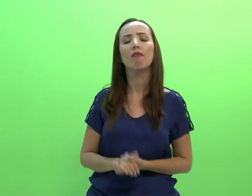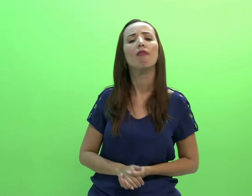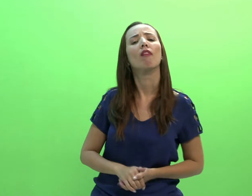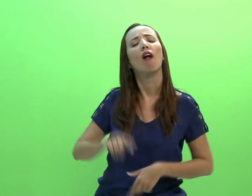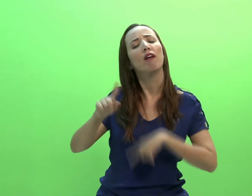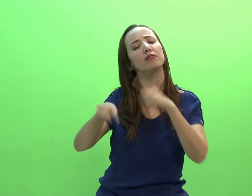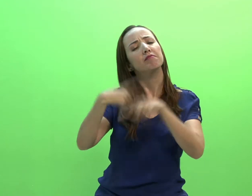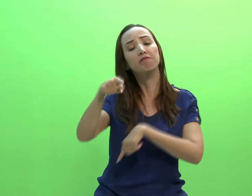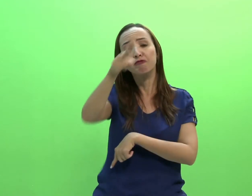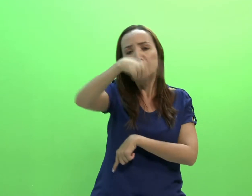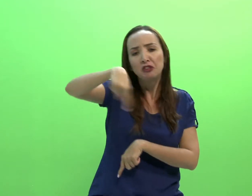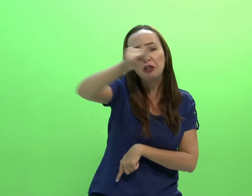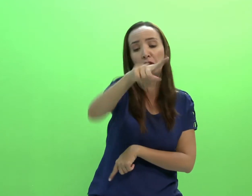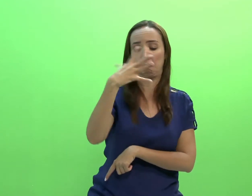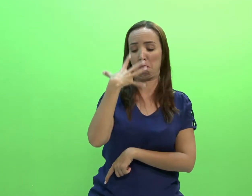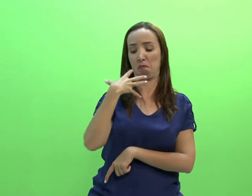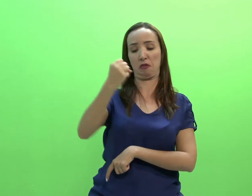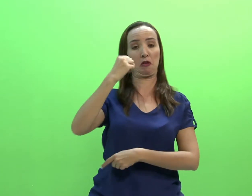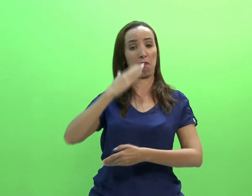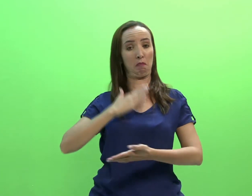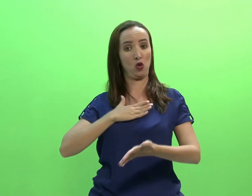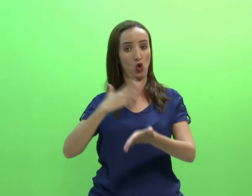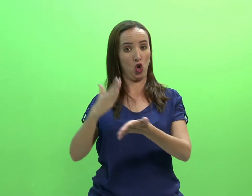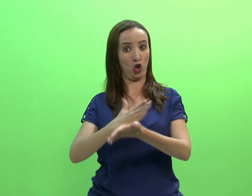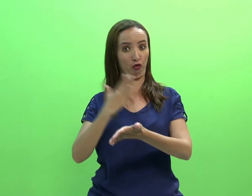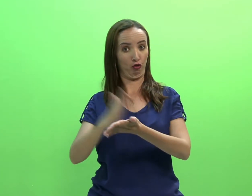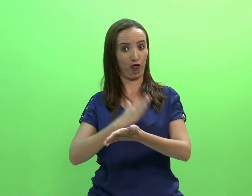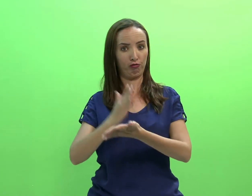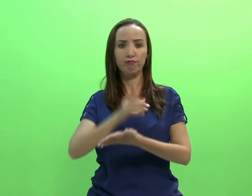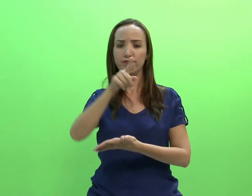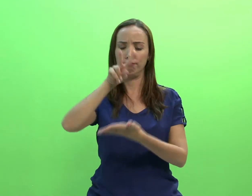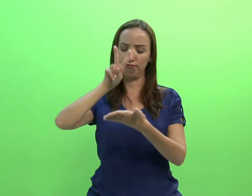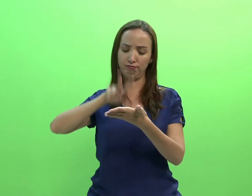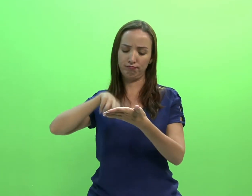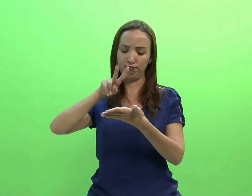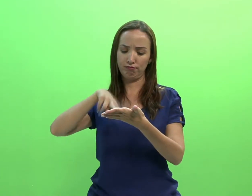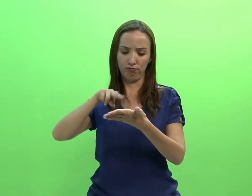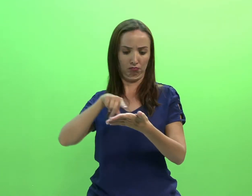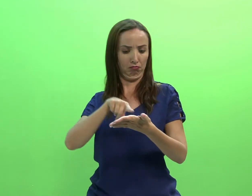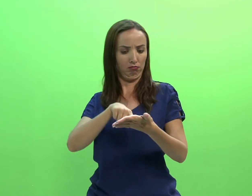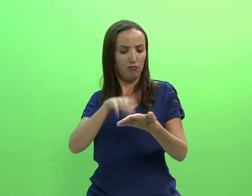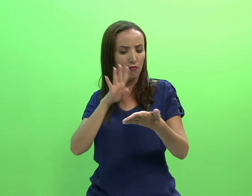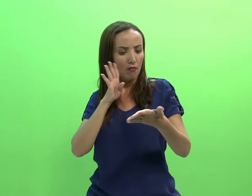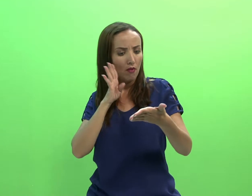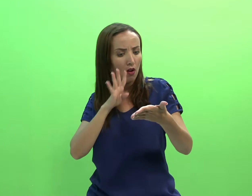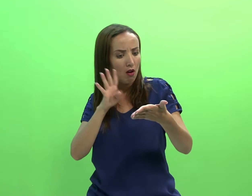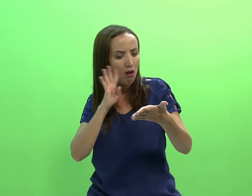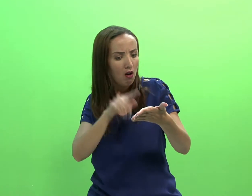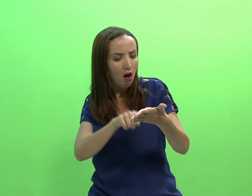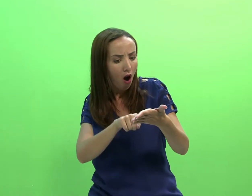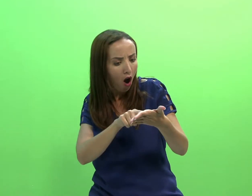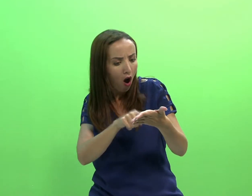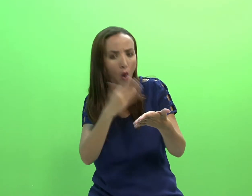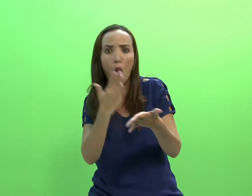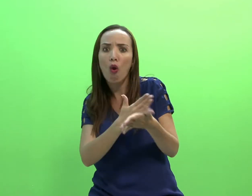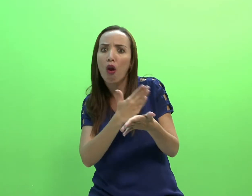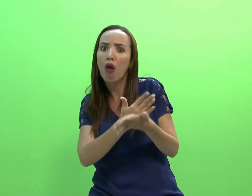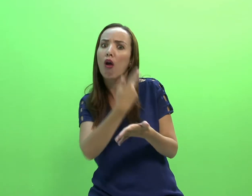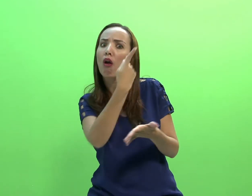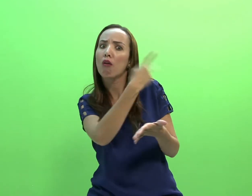a ideia dele e faço uma citação. E você vai ler o meu livro, vai achar legal este livro que